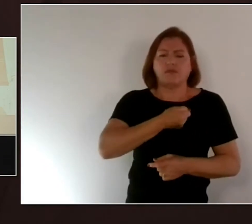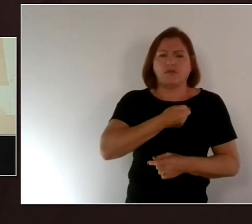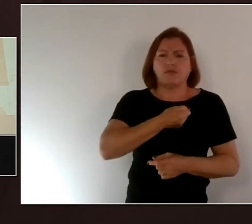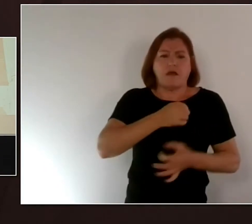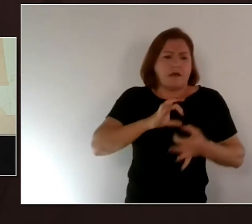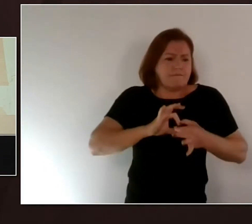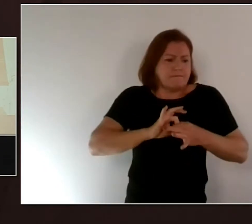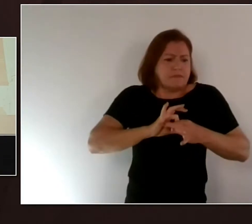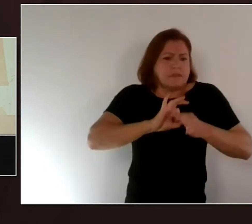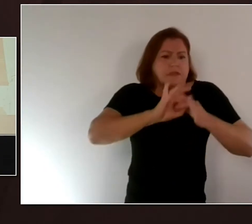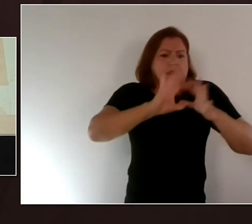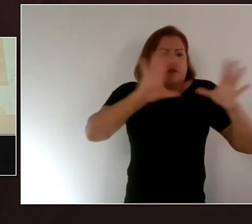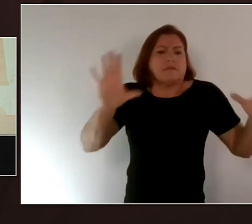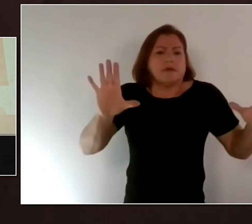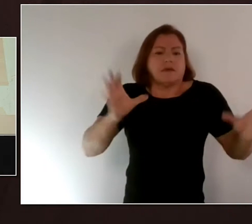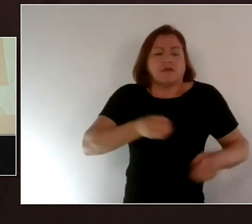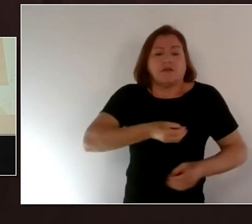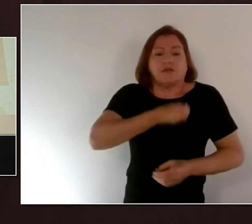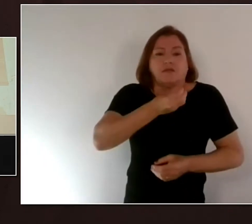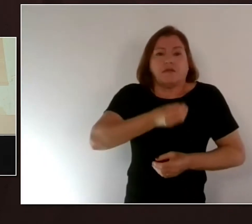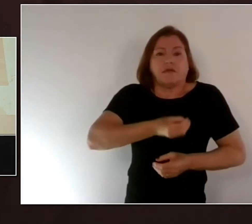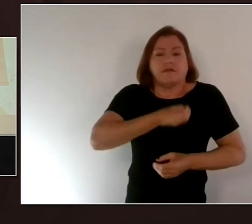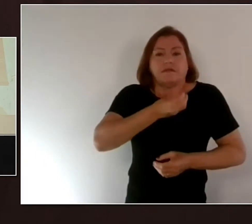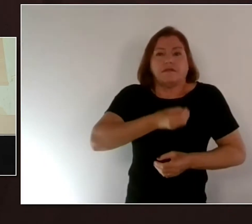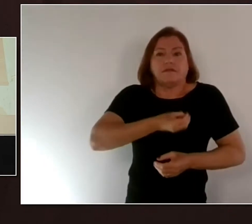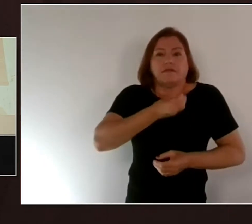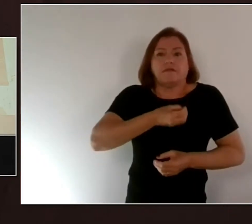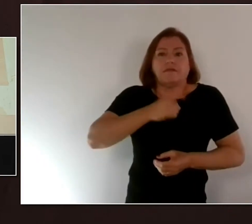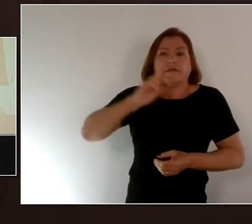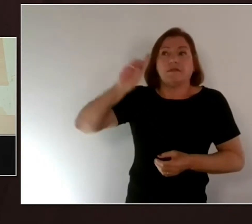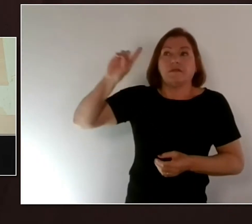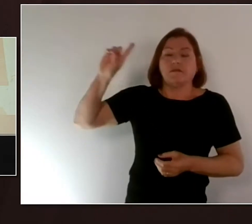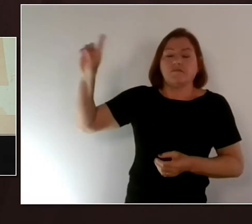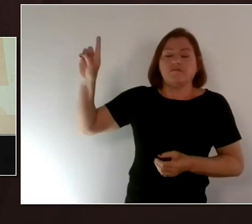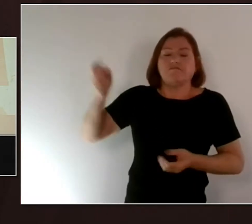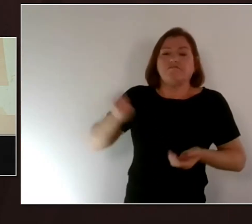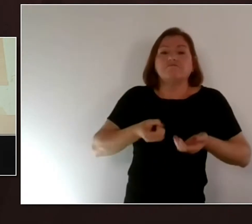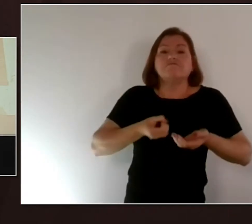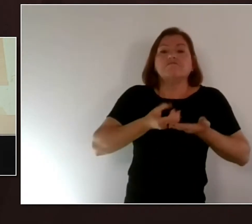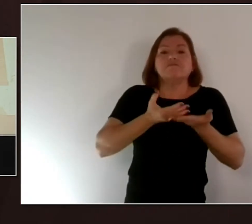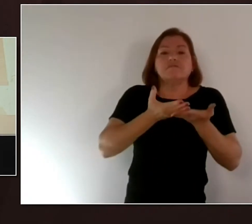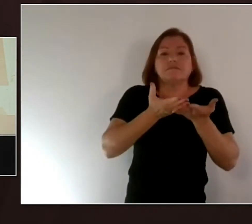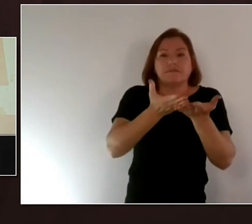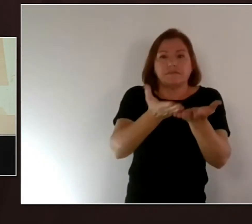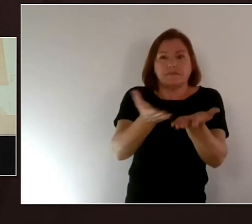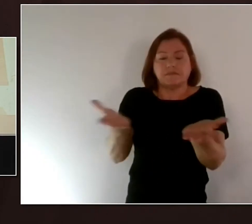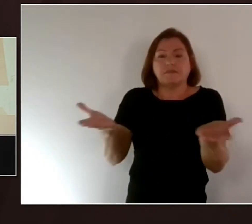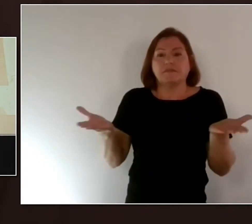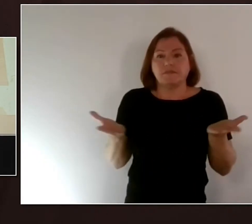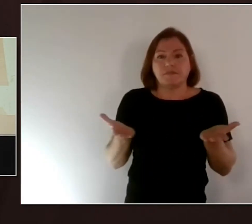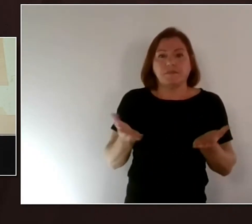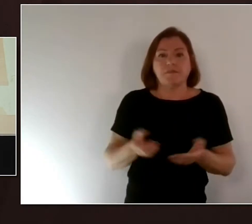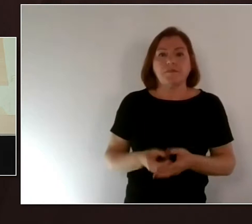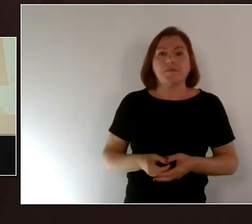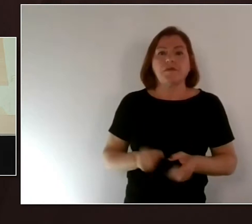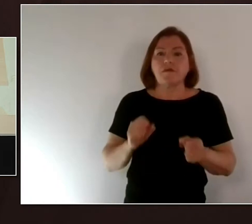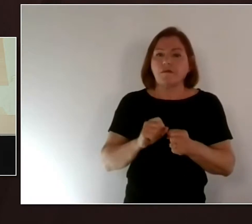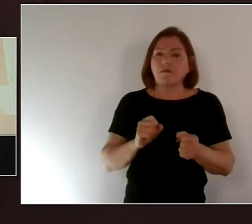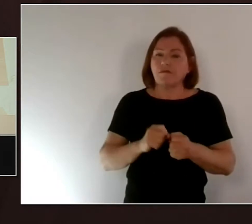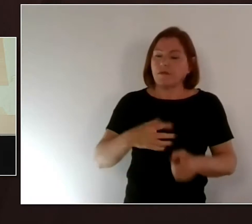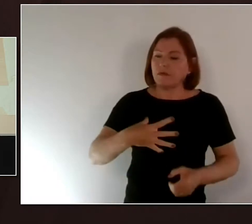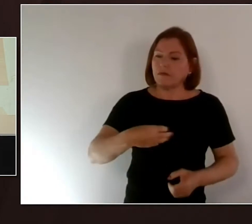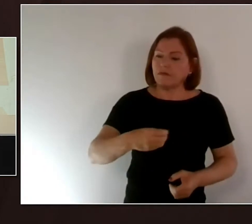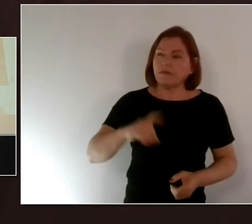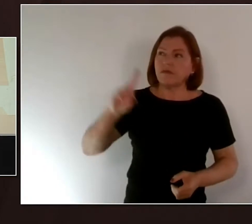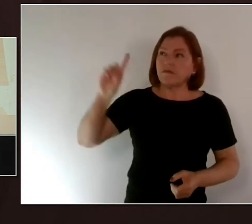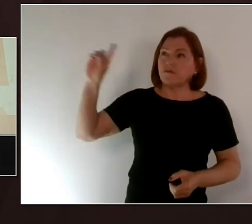na cruz, e na sua ressurreição ele foi feito, né, filho de Deus, e hoje está assentado lá